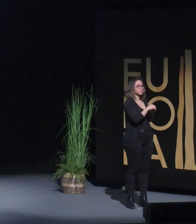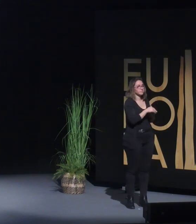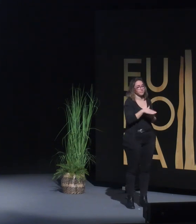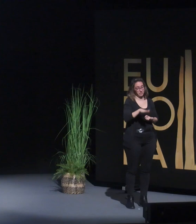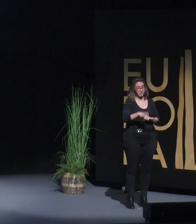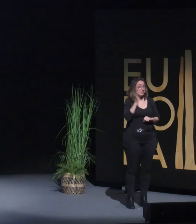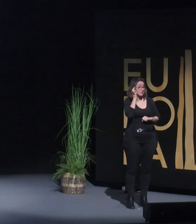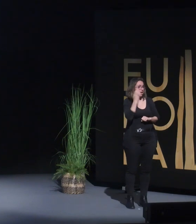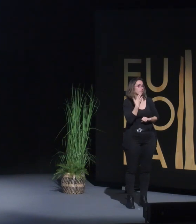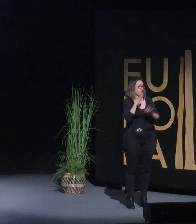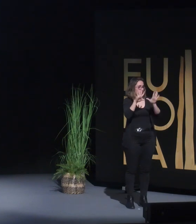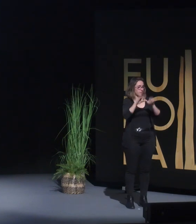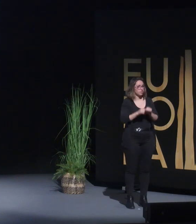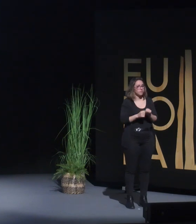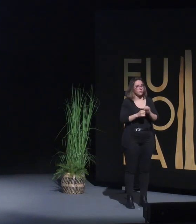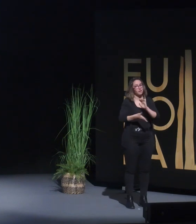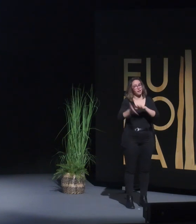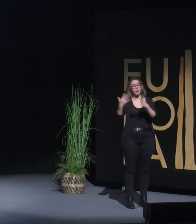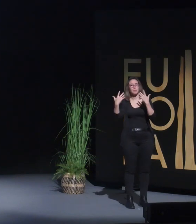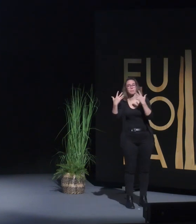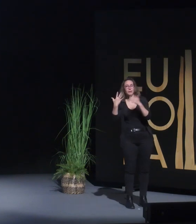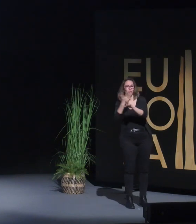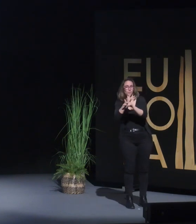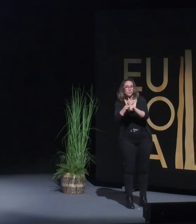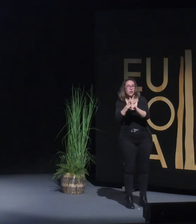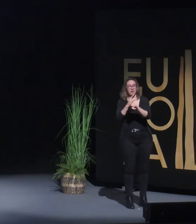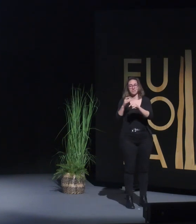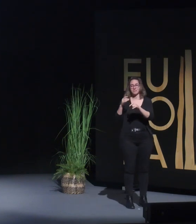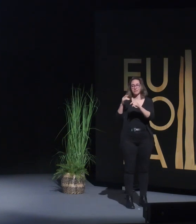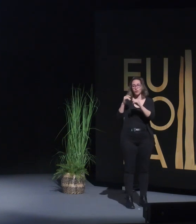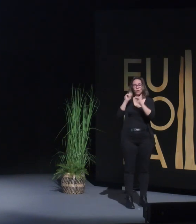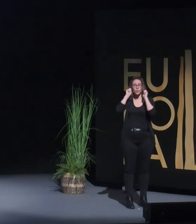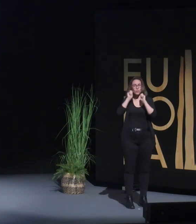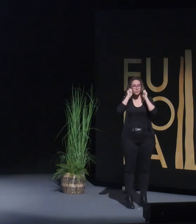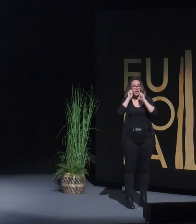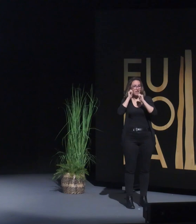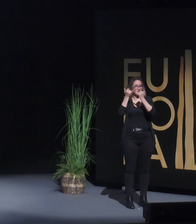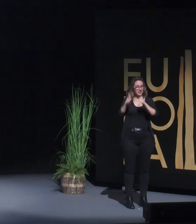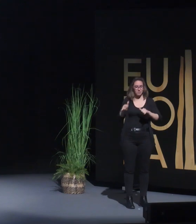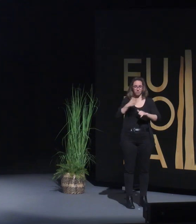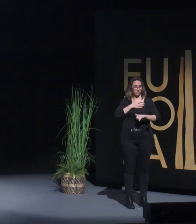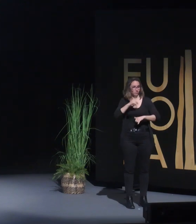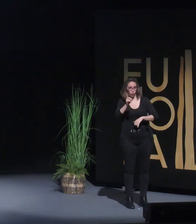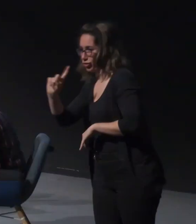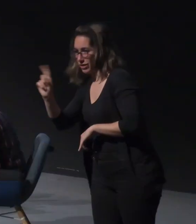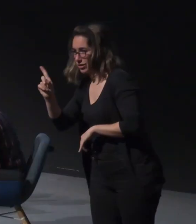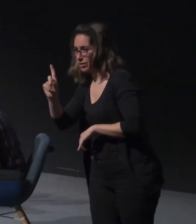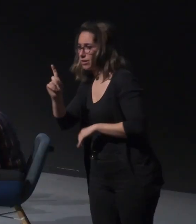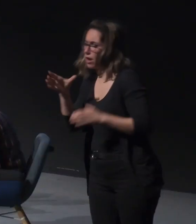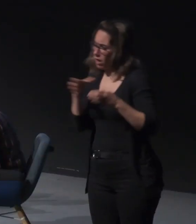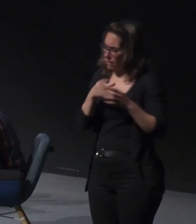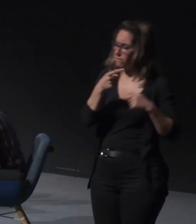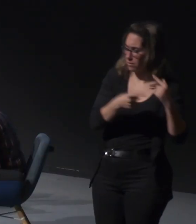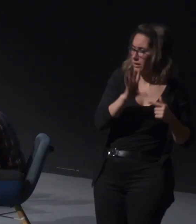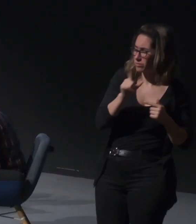años no quiere ir al parque con sus amigas ni celebrar el cumpleaños con ella, solo con su familia? Y luego agrega, que